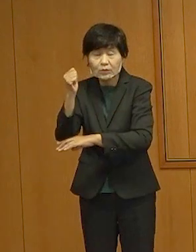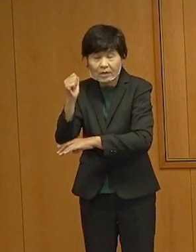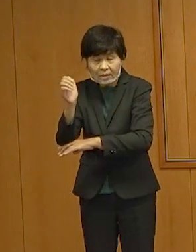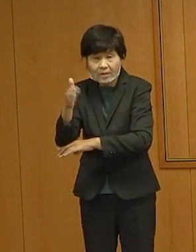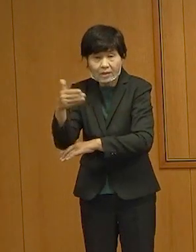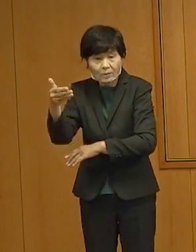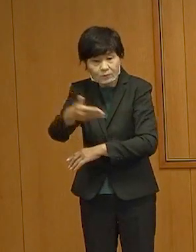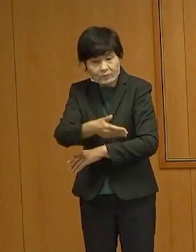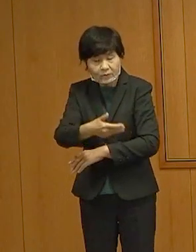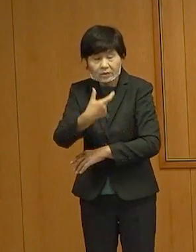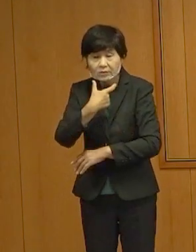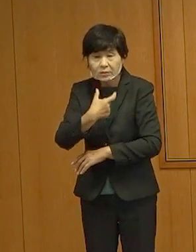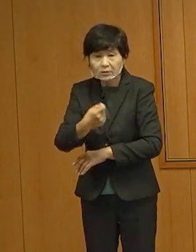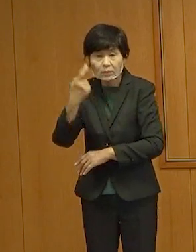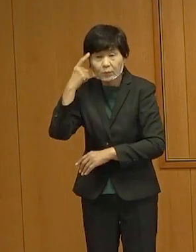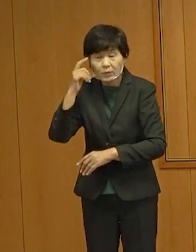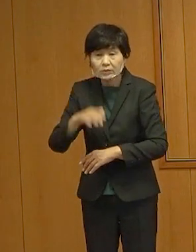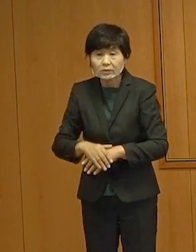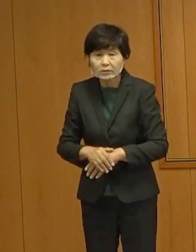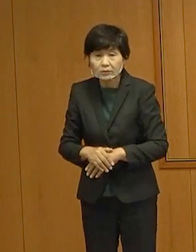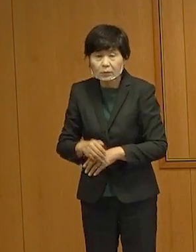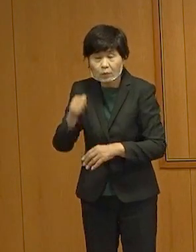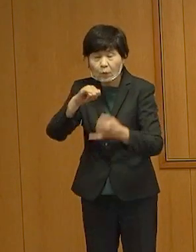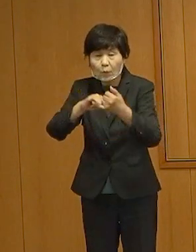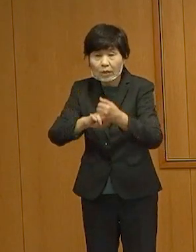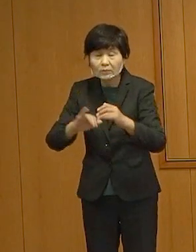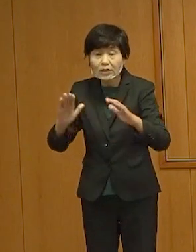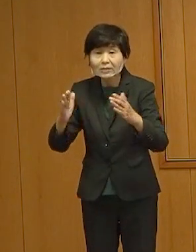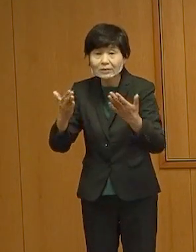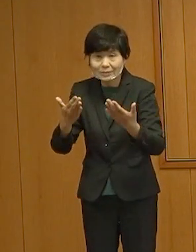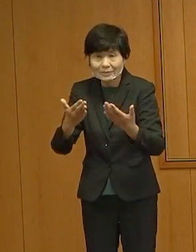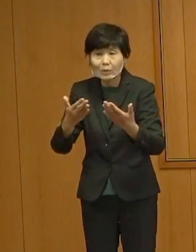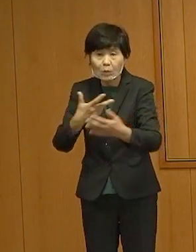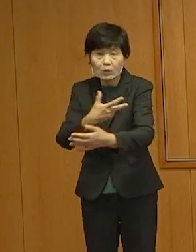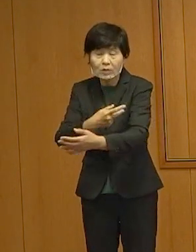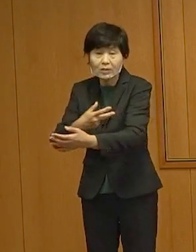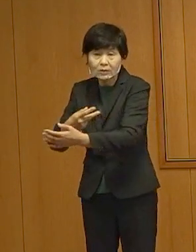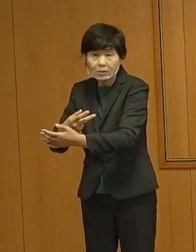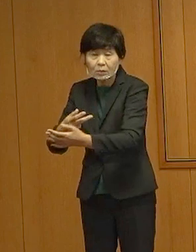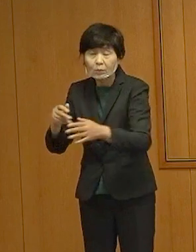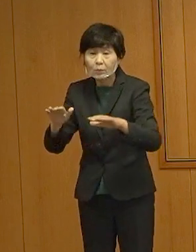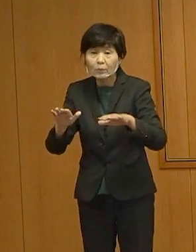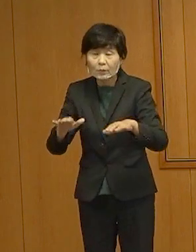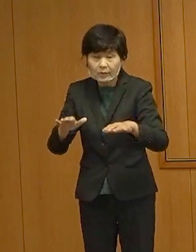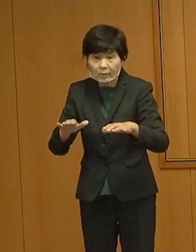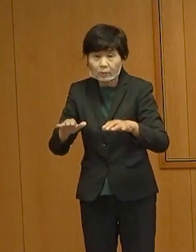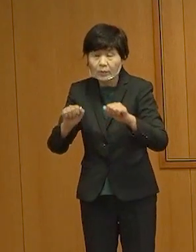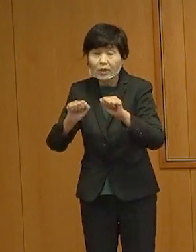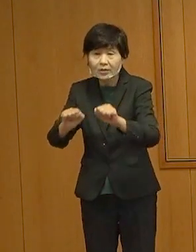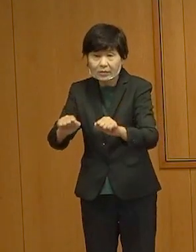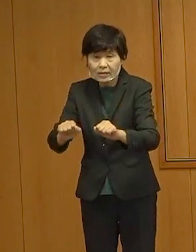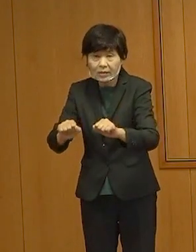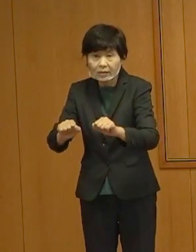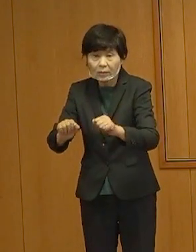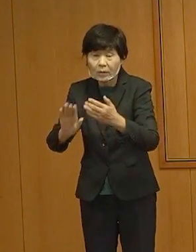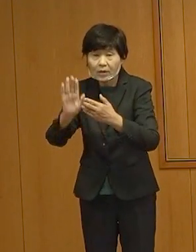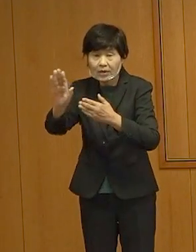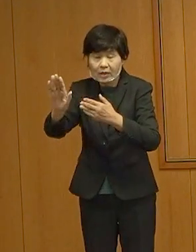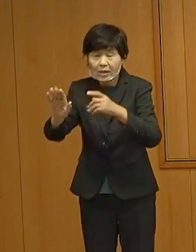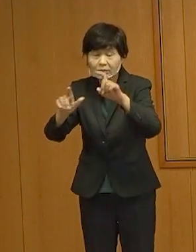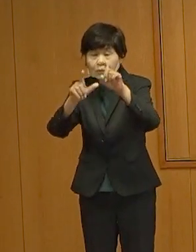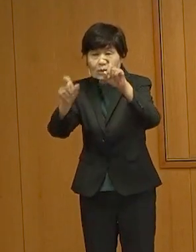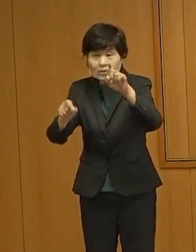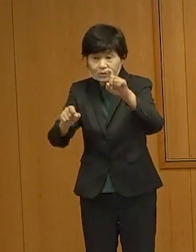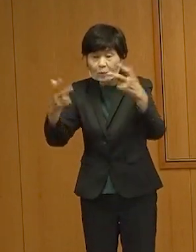きます。予約なしのワクチン接種を、先日施行されて、これから10月の毎週土